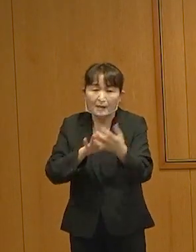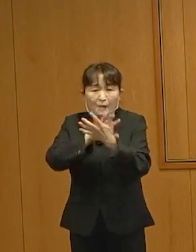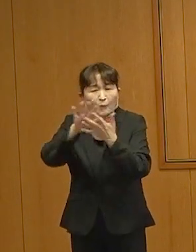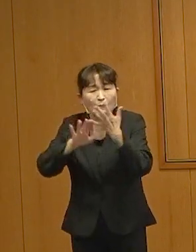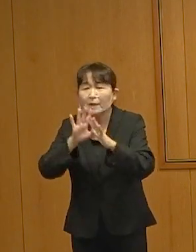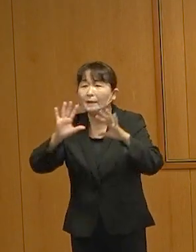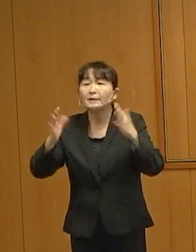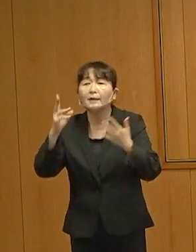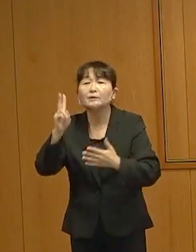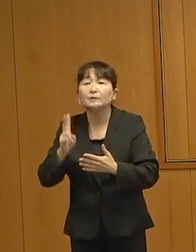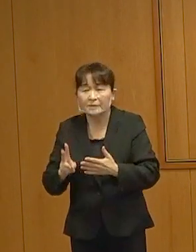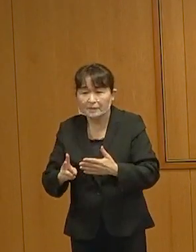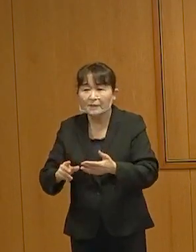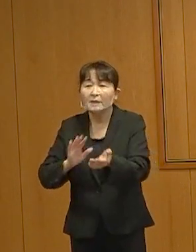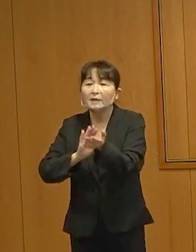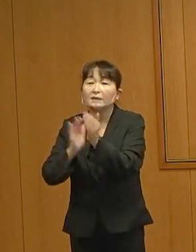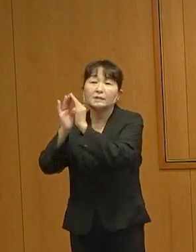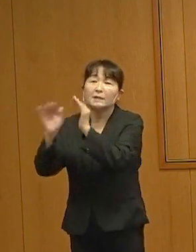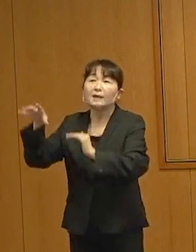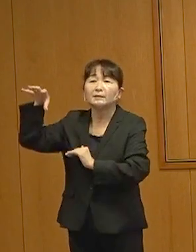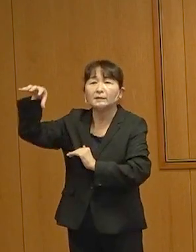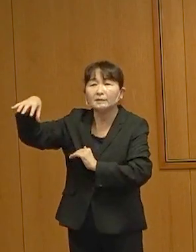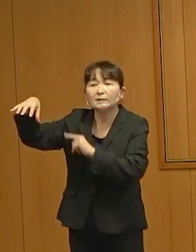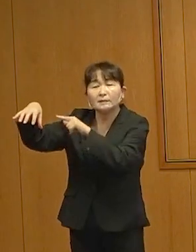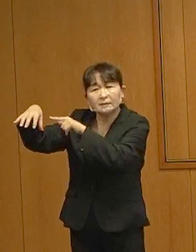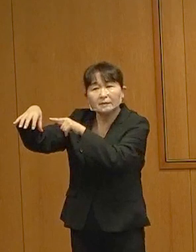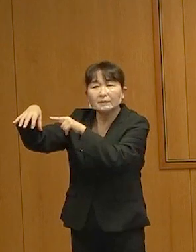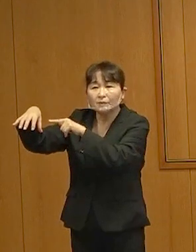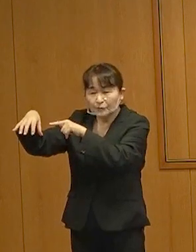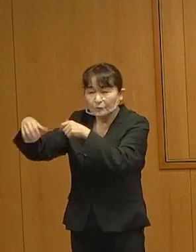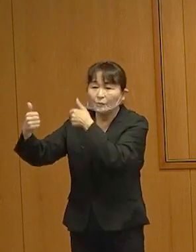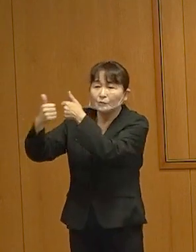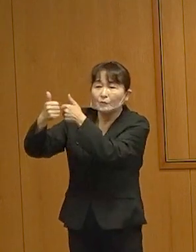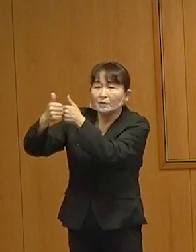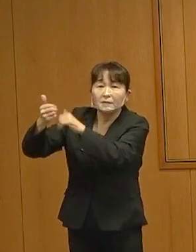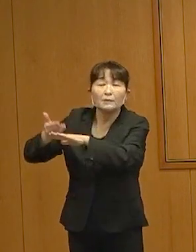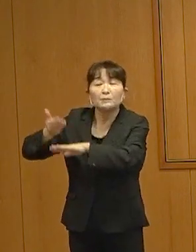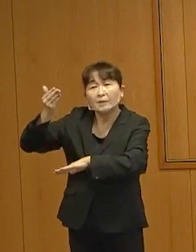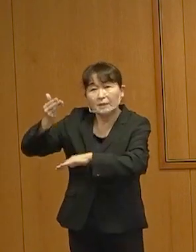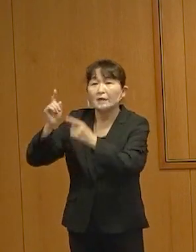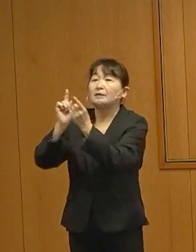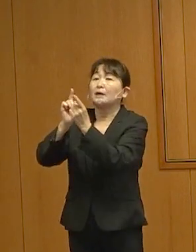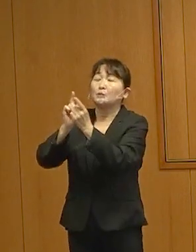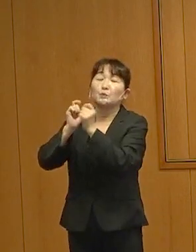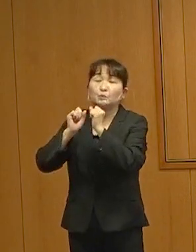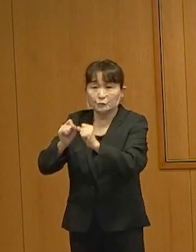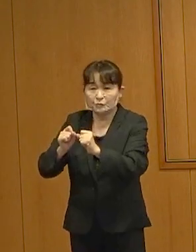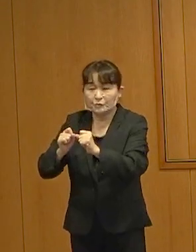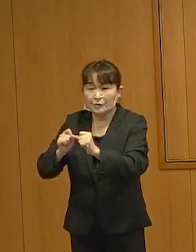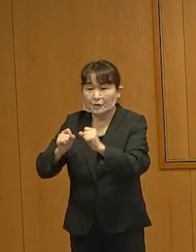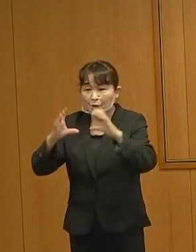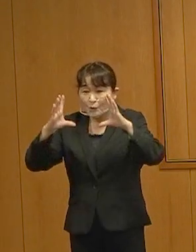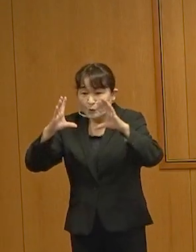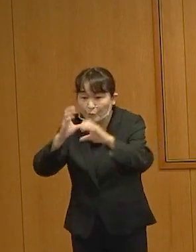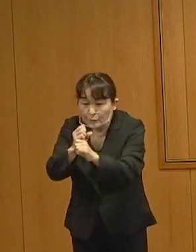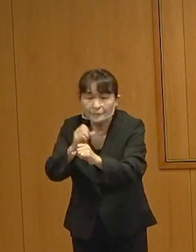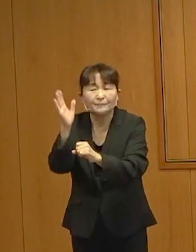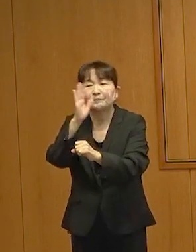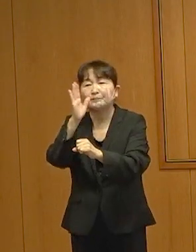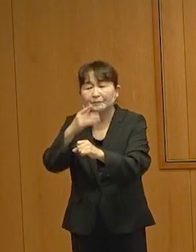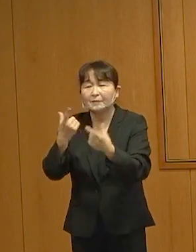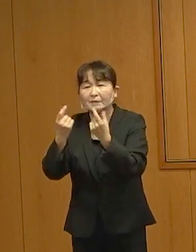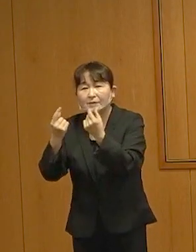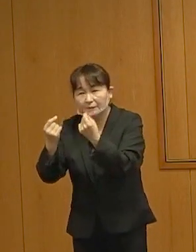等とも相談をしながらですね、推進をしていきたい。まあ、一挙に集中するようなことのないように、ある程